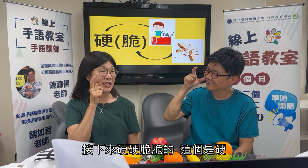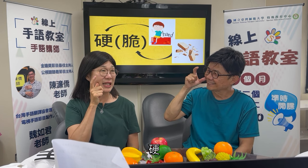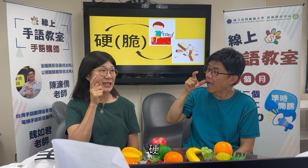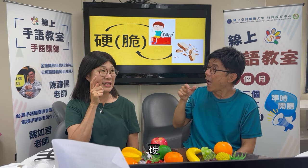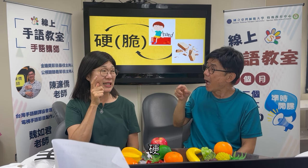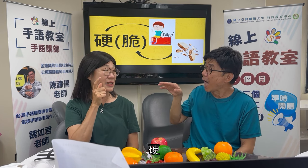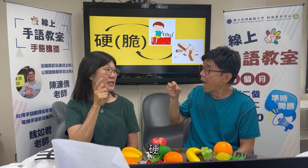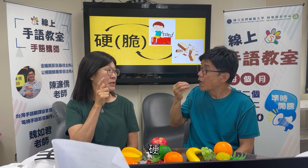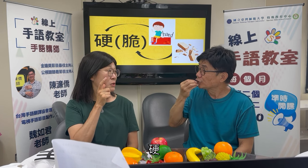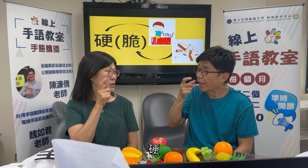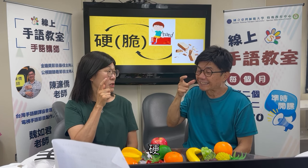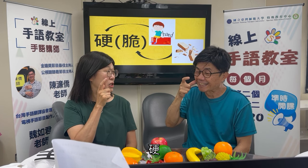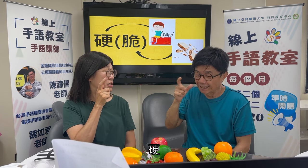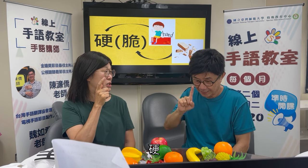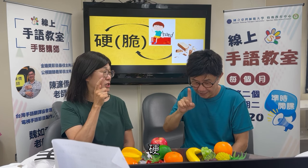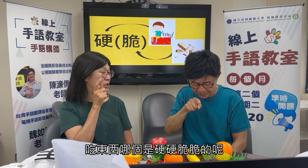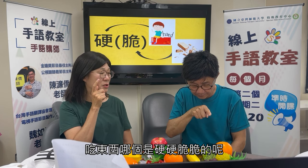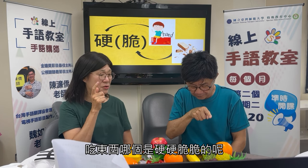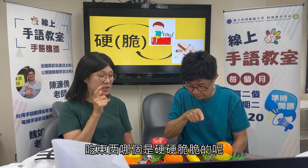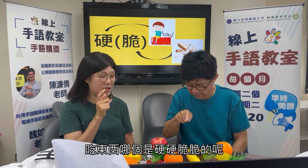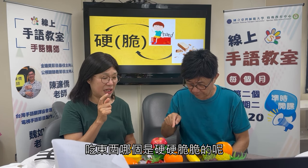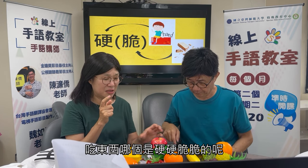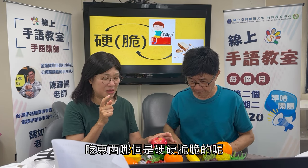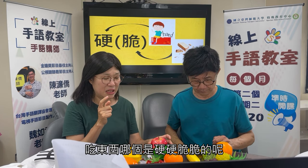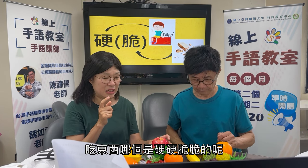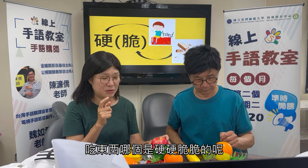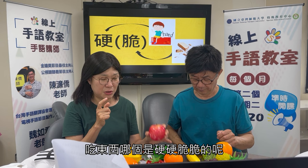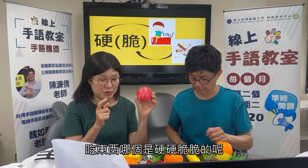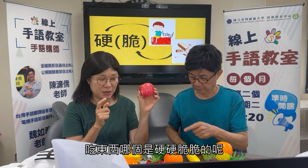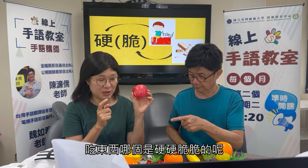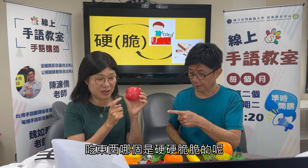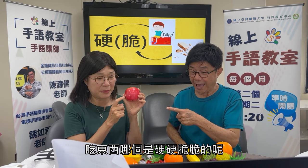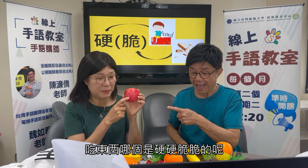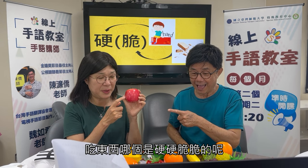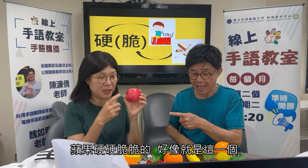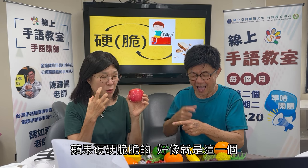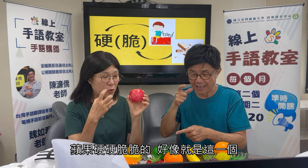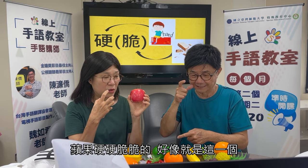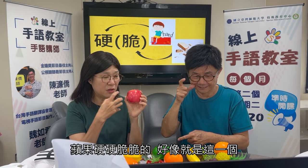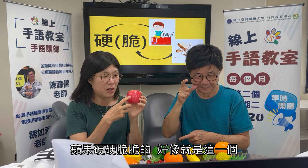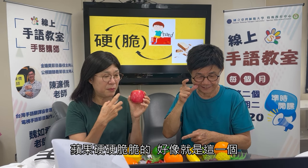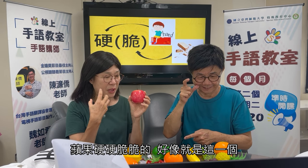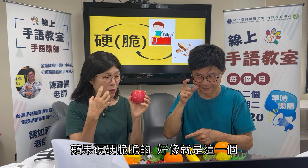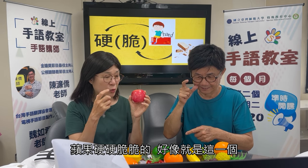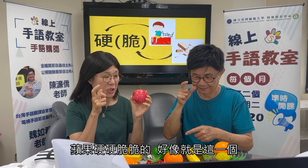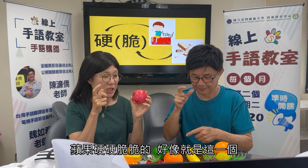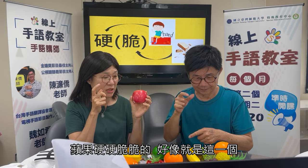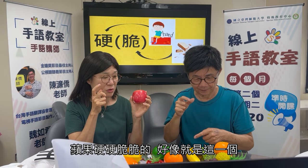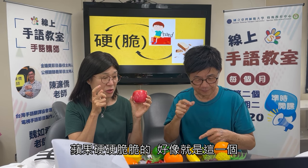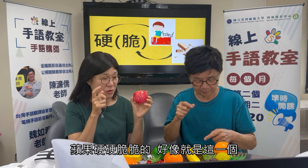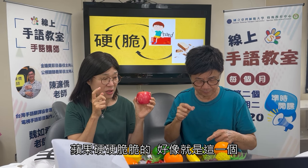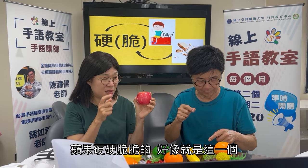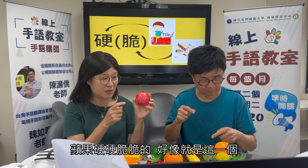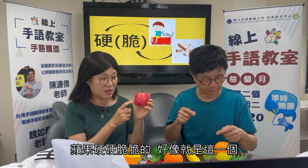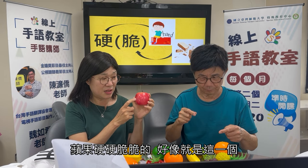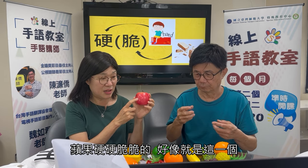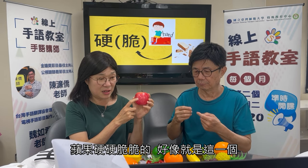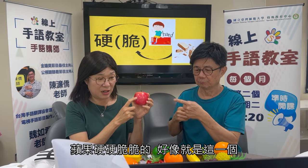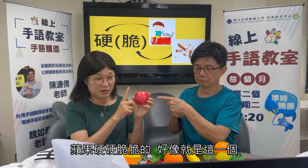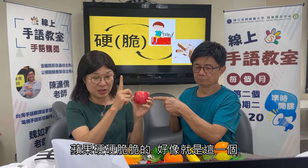硬硬。吃东西哪个是硬硬脆脆的呢？苹果。苹果硬硬脆脆的，好像就是